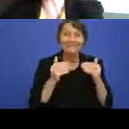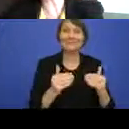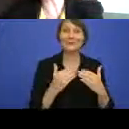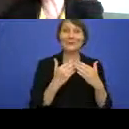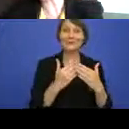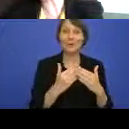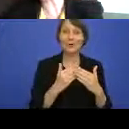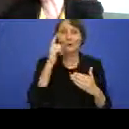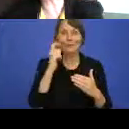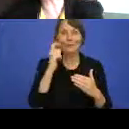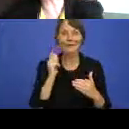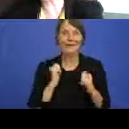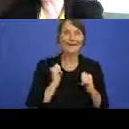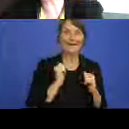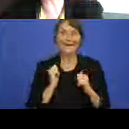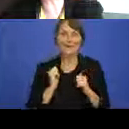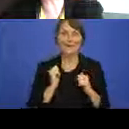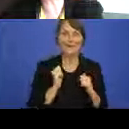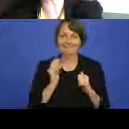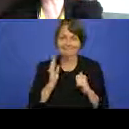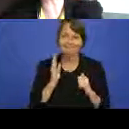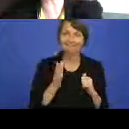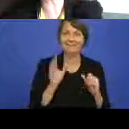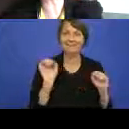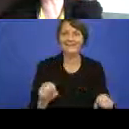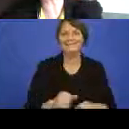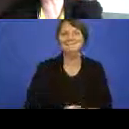primaire. L'engagement des pays